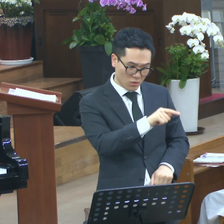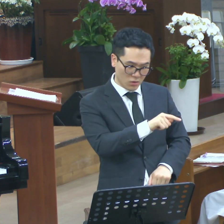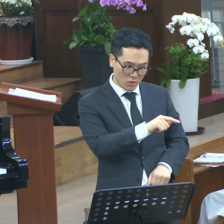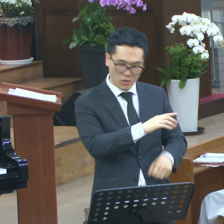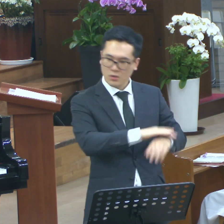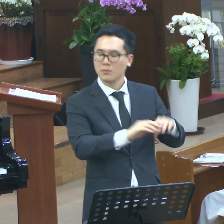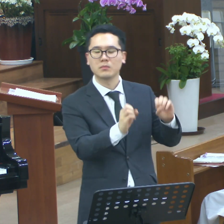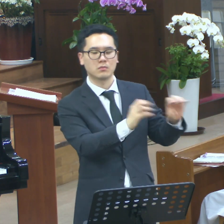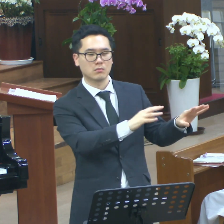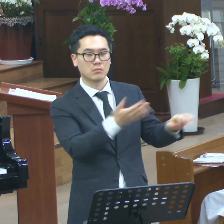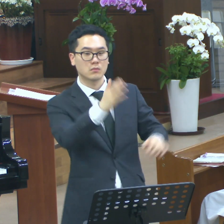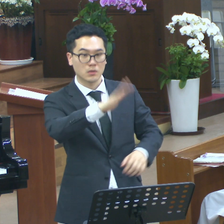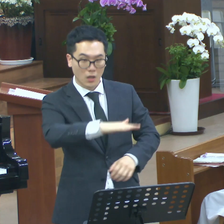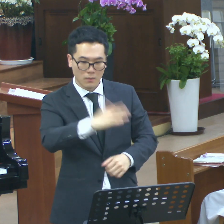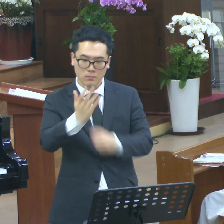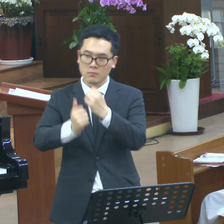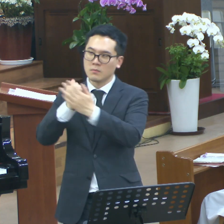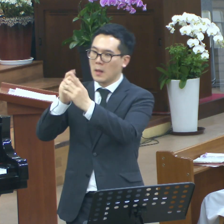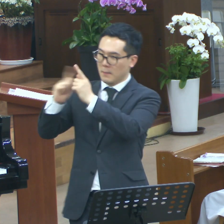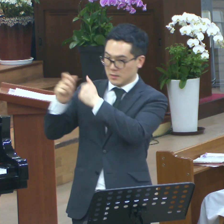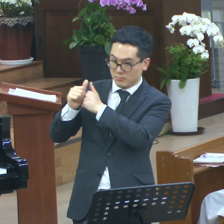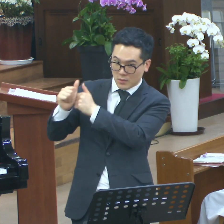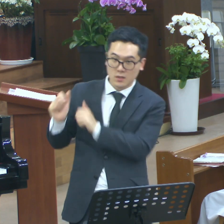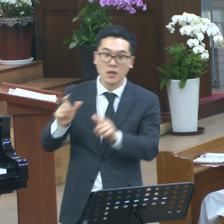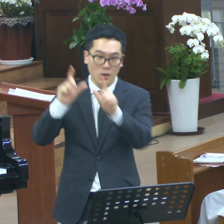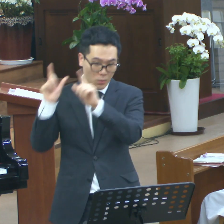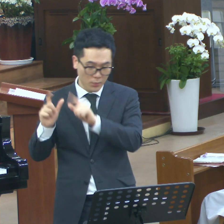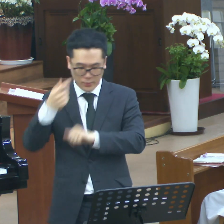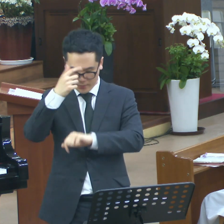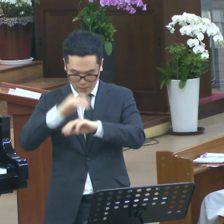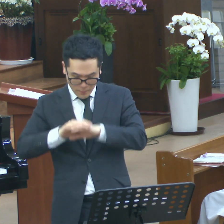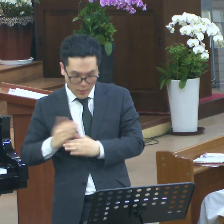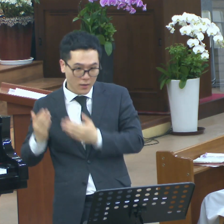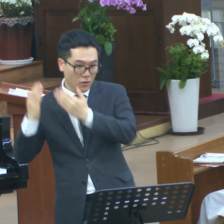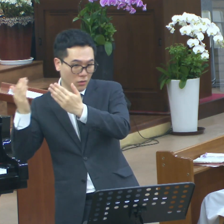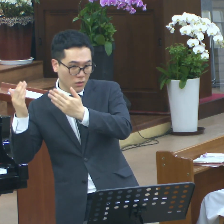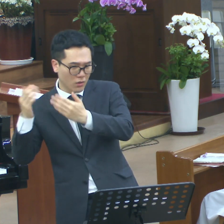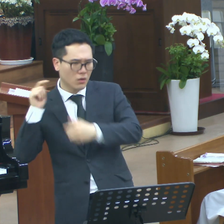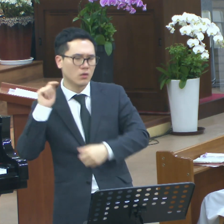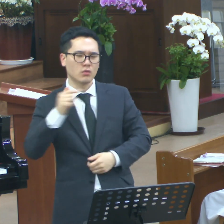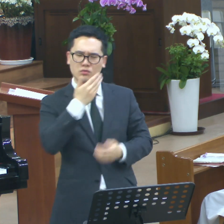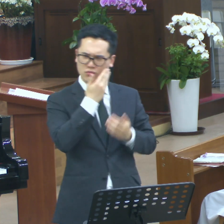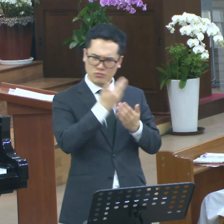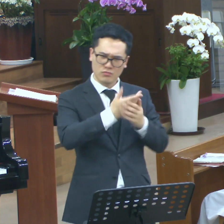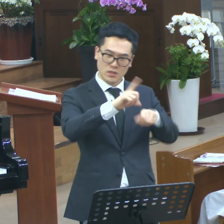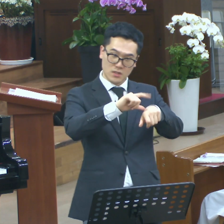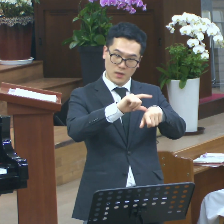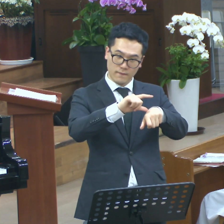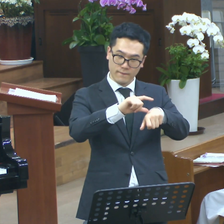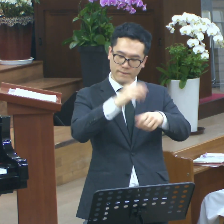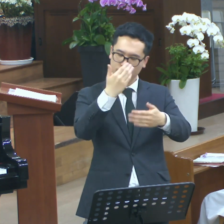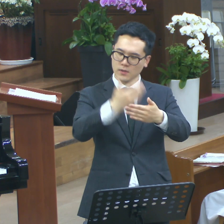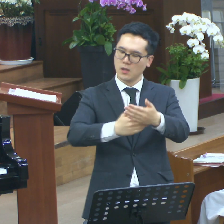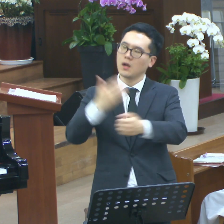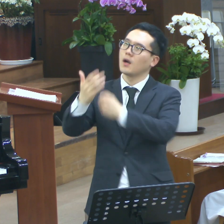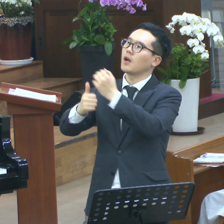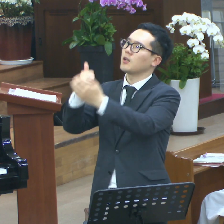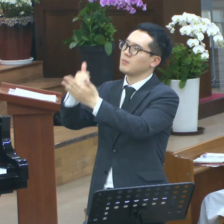살고 예배하고 하나님 뜻대로 걸어온 그 소중한 시간들은 하나님이 기억하세요. 하나님이 그것을 보시고 더